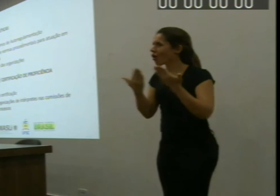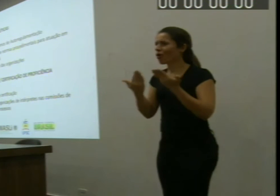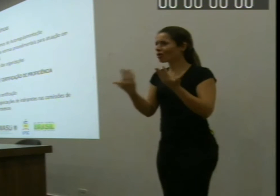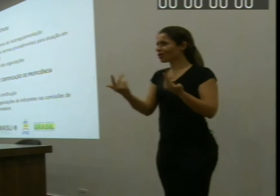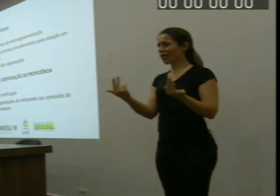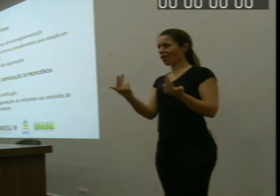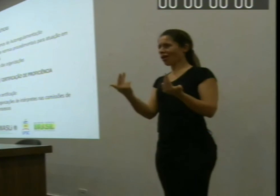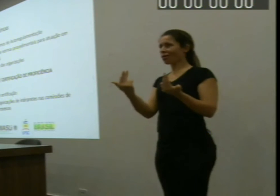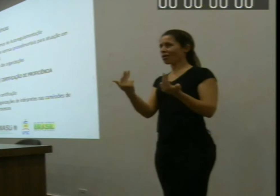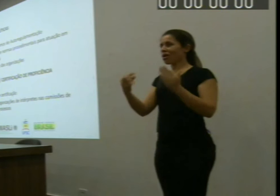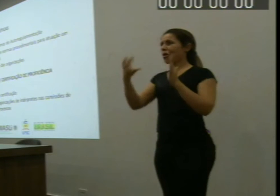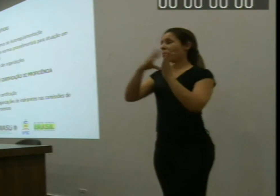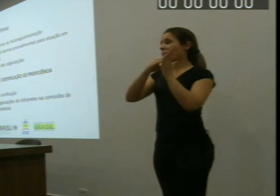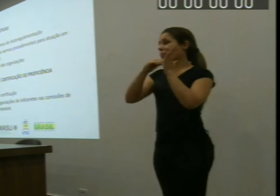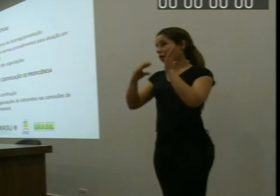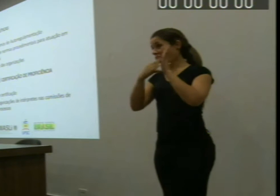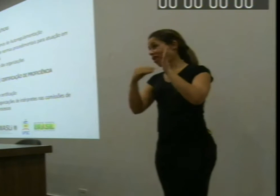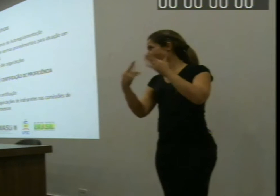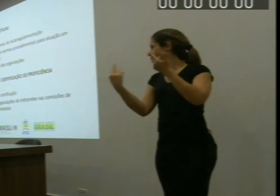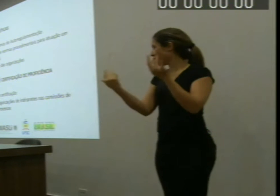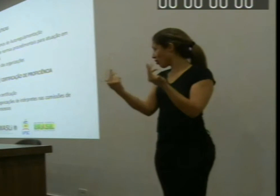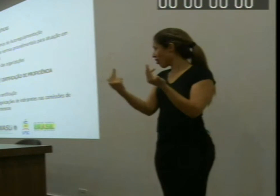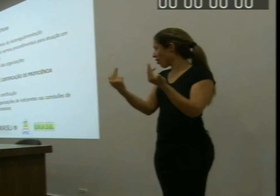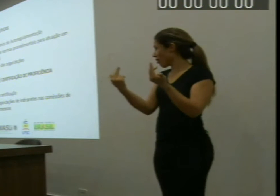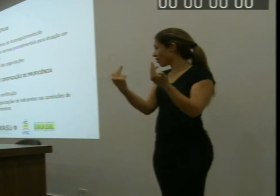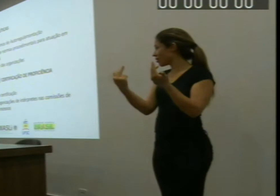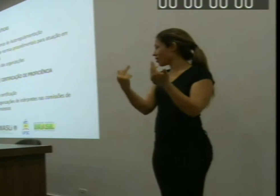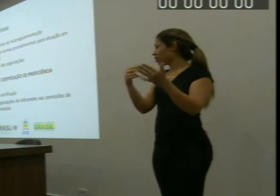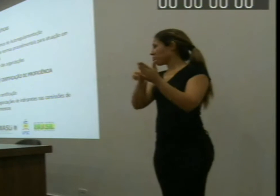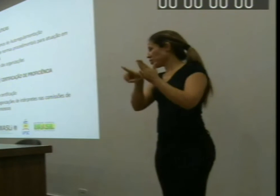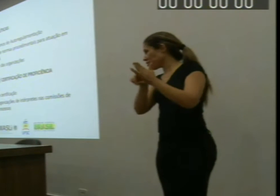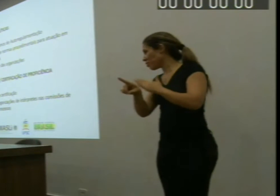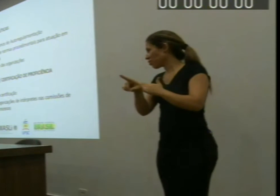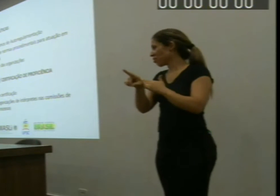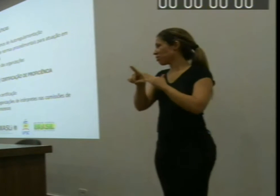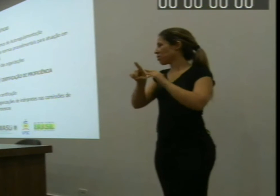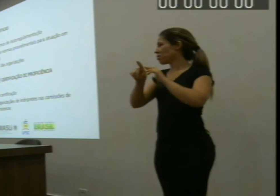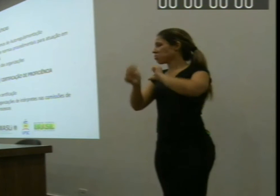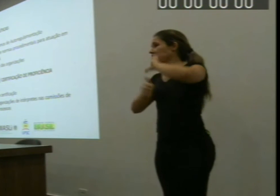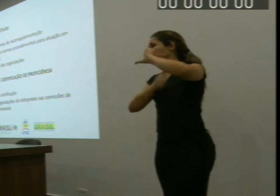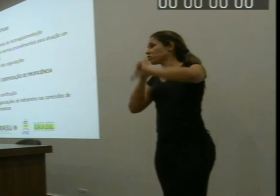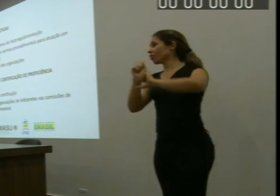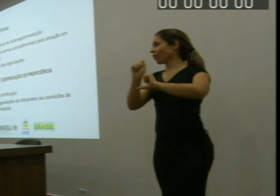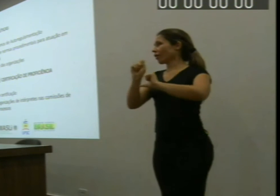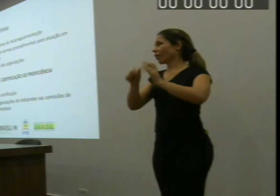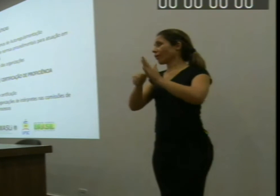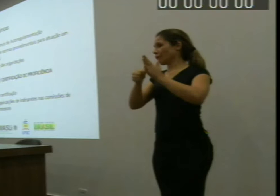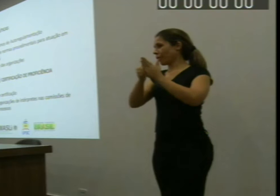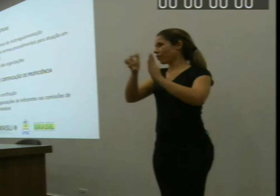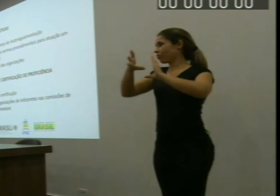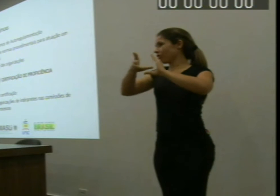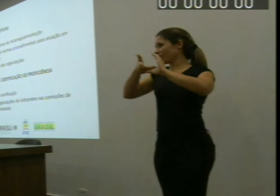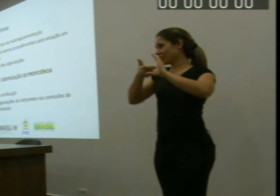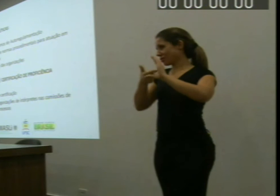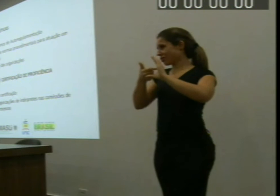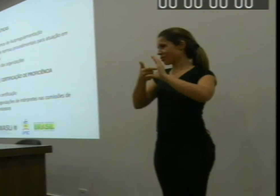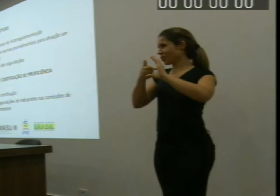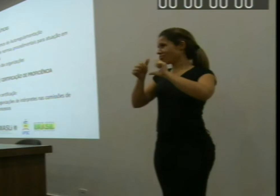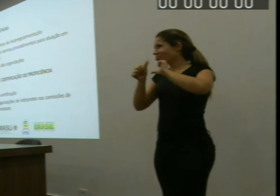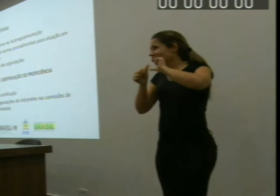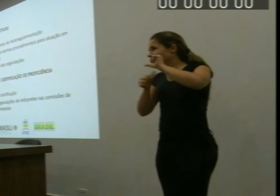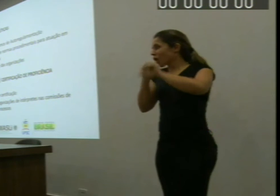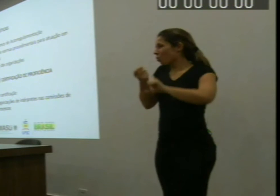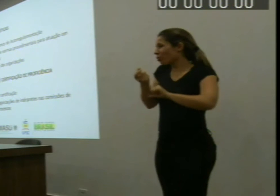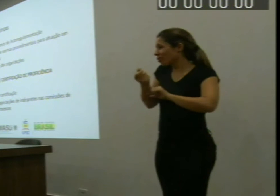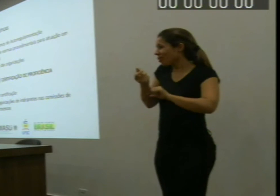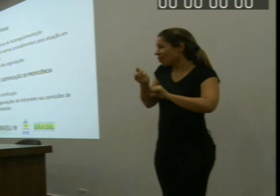pergunta o mesmo tempo de interpretação Na verdade só mudou do primeiro pro segundo porque no primeiro tinham 10 perguntas e